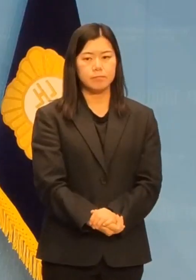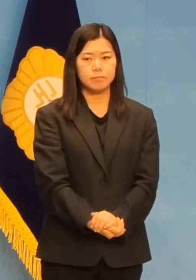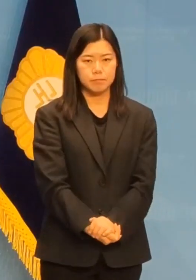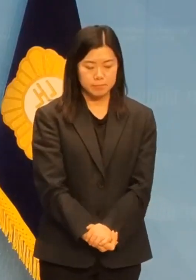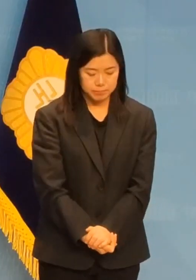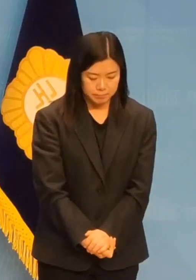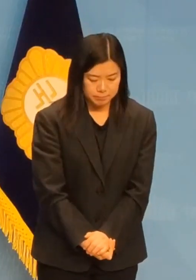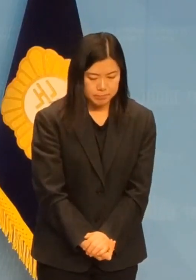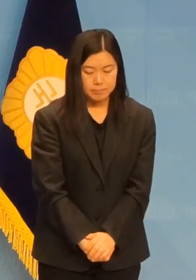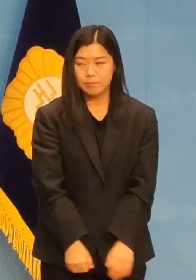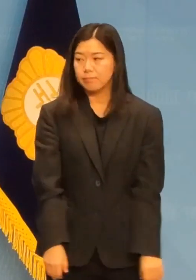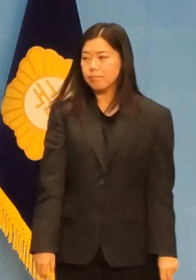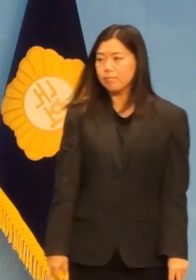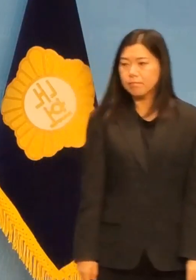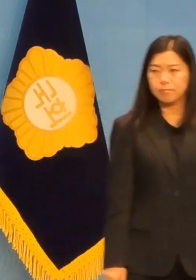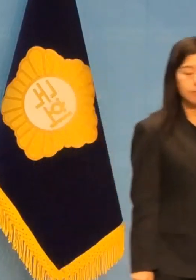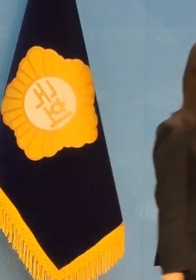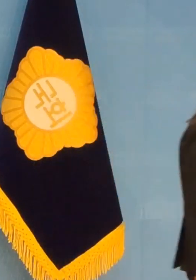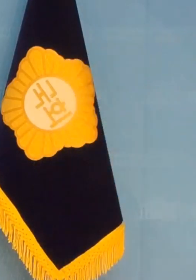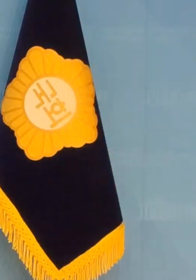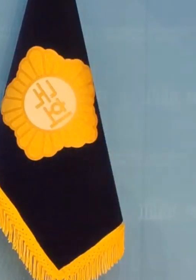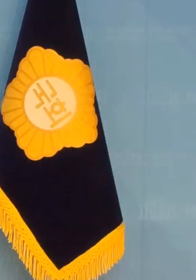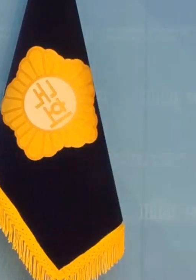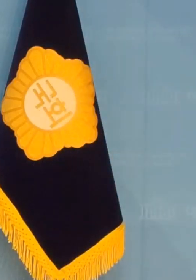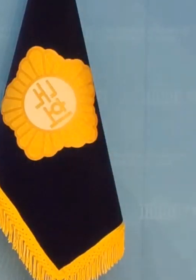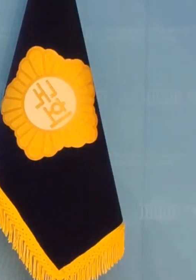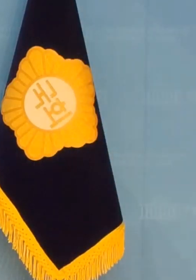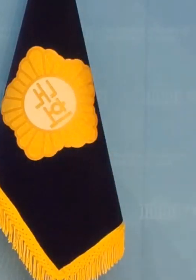네, 수고하셨습니다.